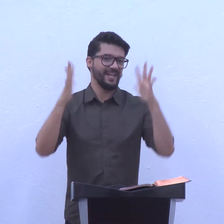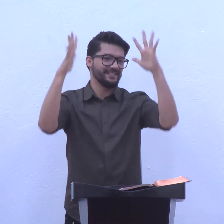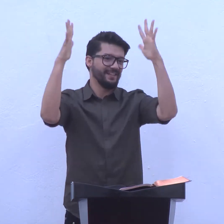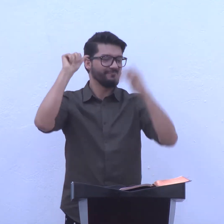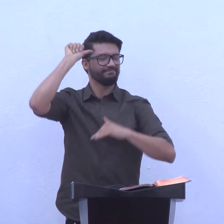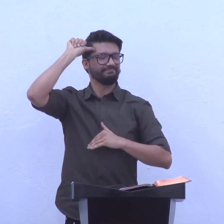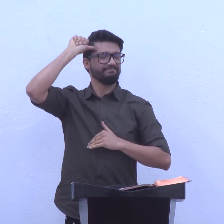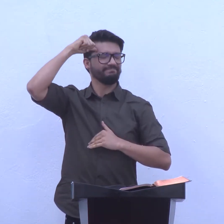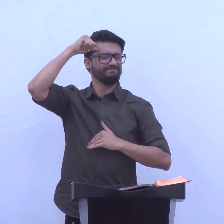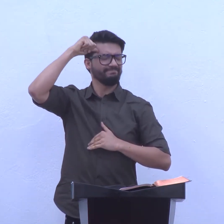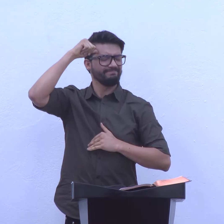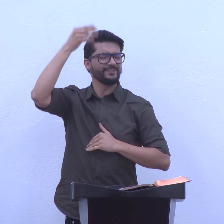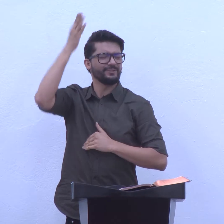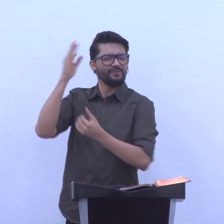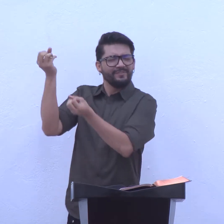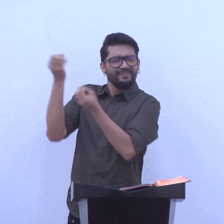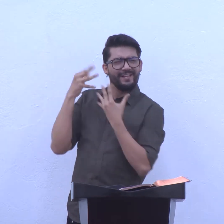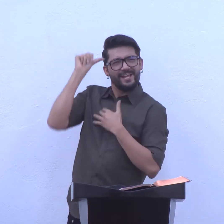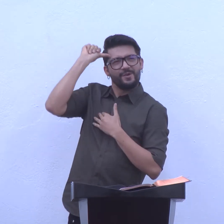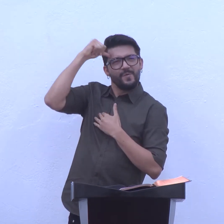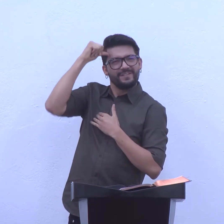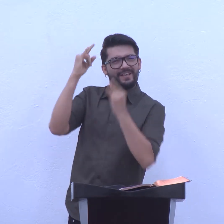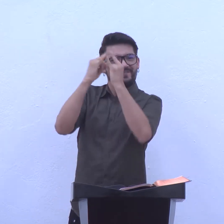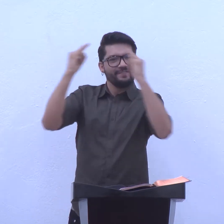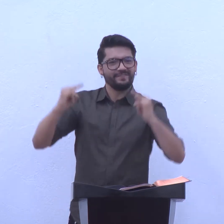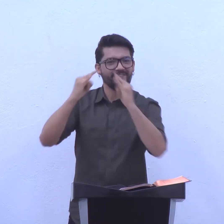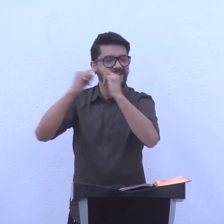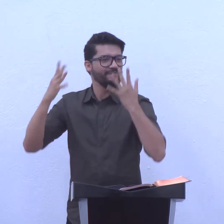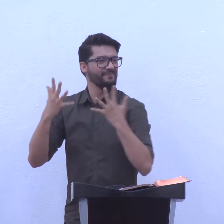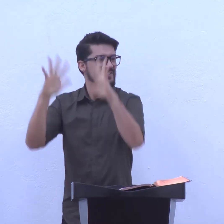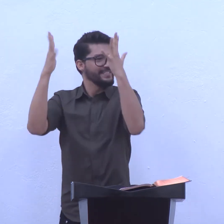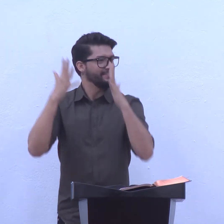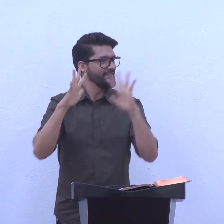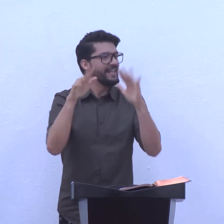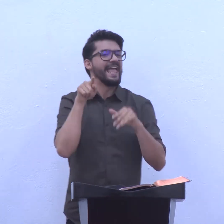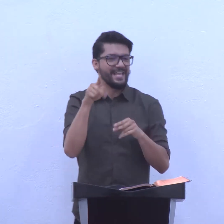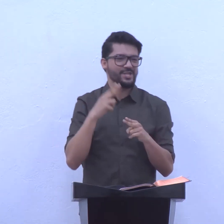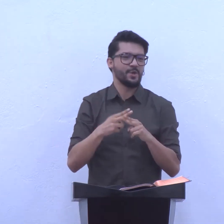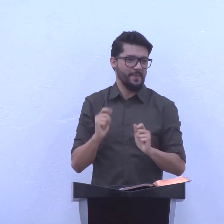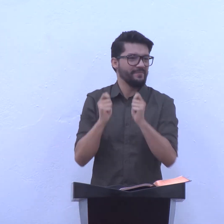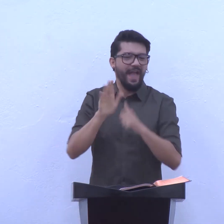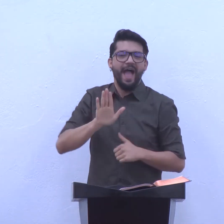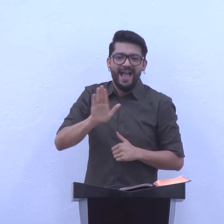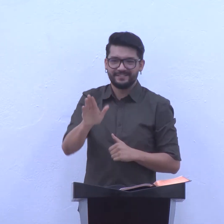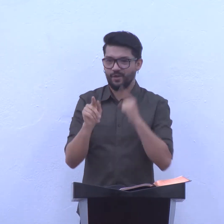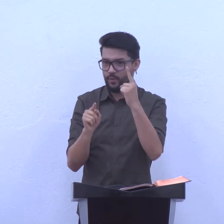en el tiempo del desierto. Y por eso tenían esta celebración de la fiesta de los tabernáculos.